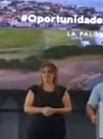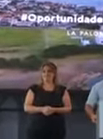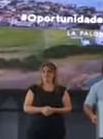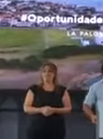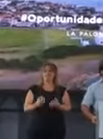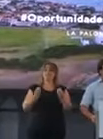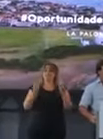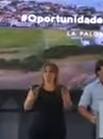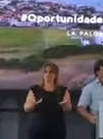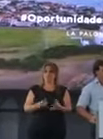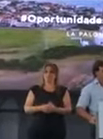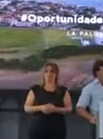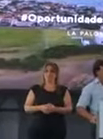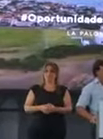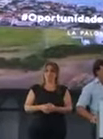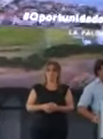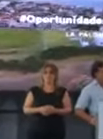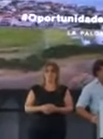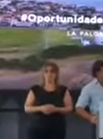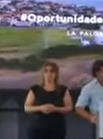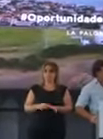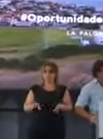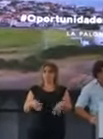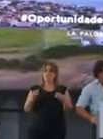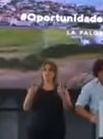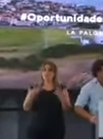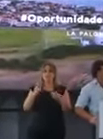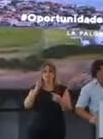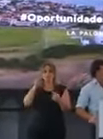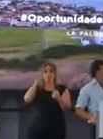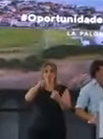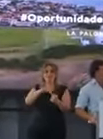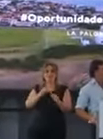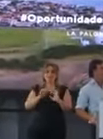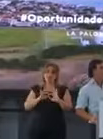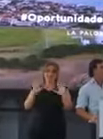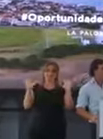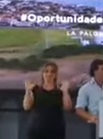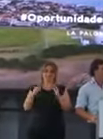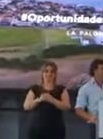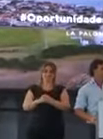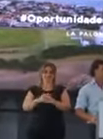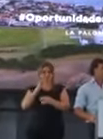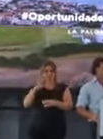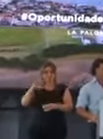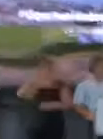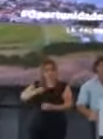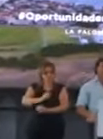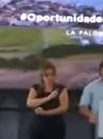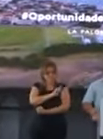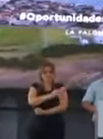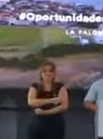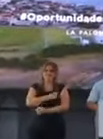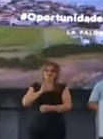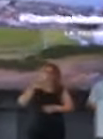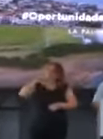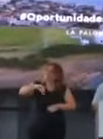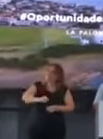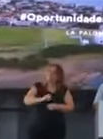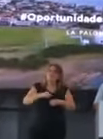entre otras cosas, porque tiene como faro la libertad, empoderar, dar